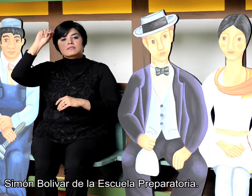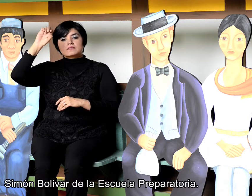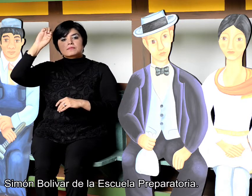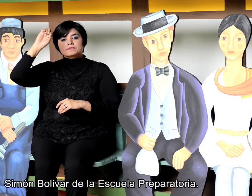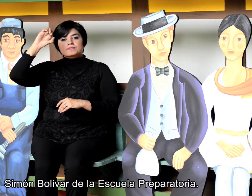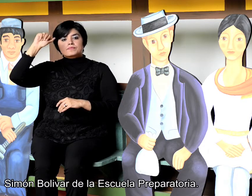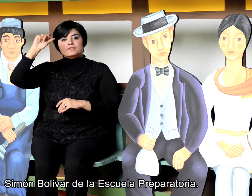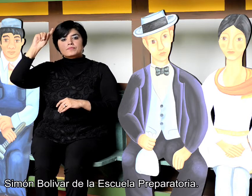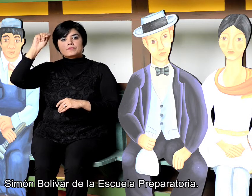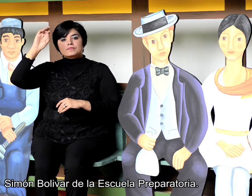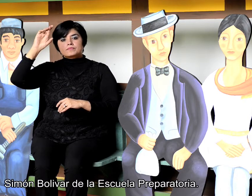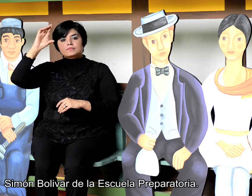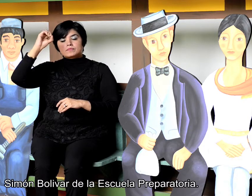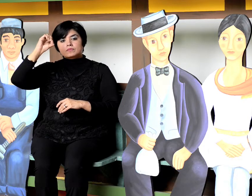la Escuela Preparatoria.